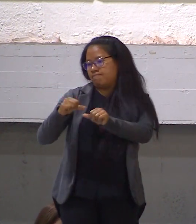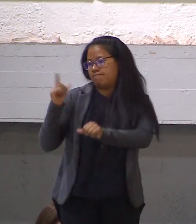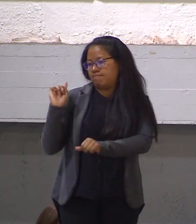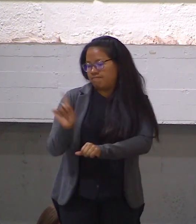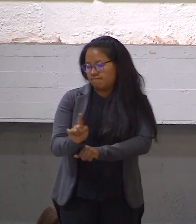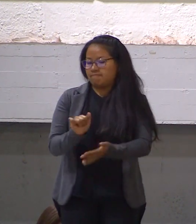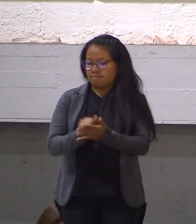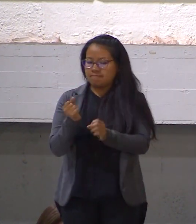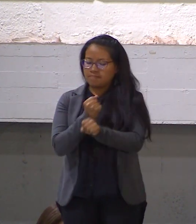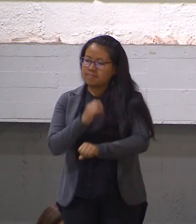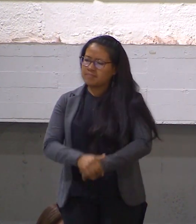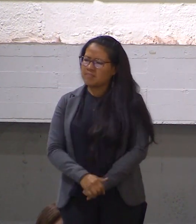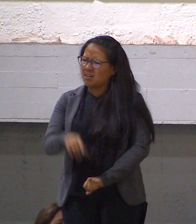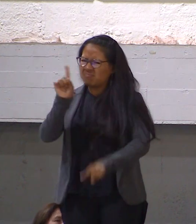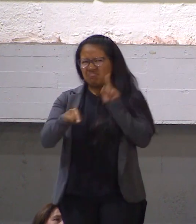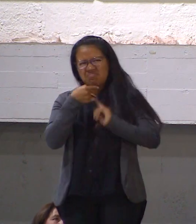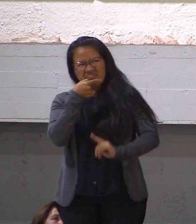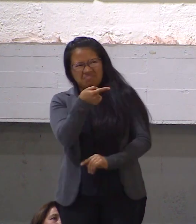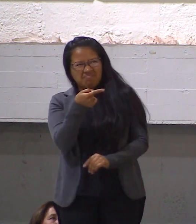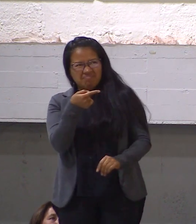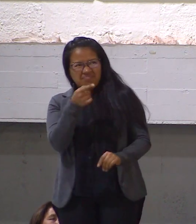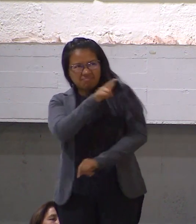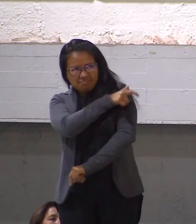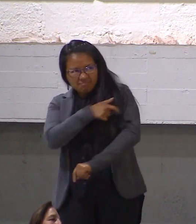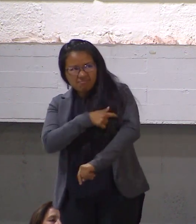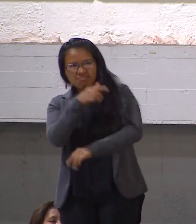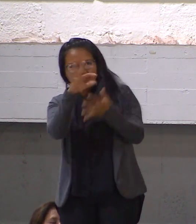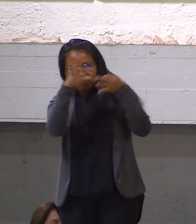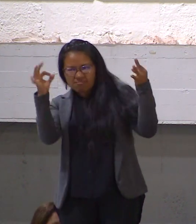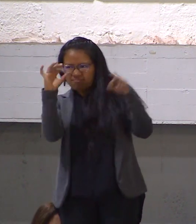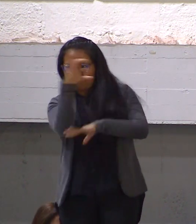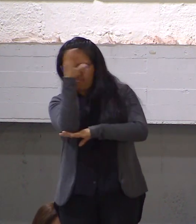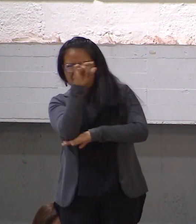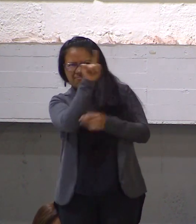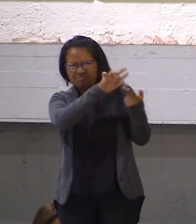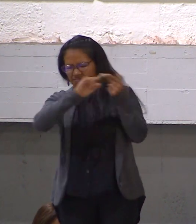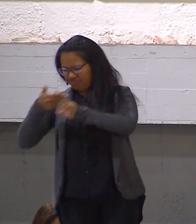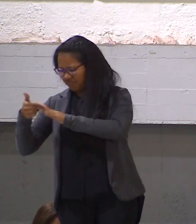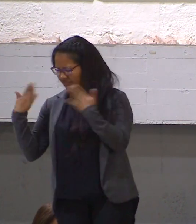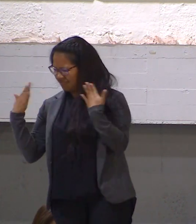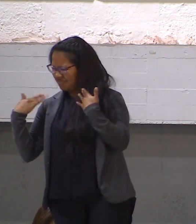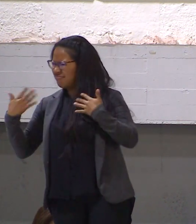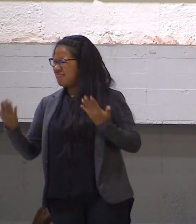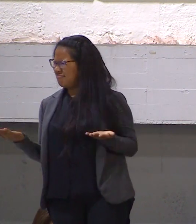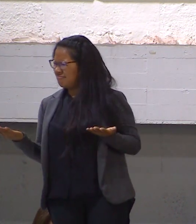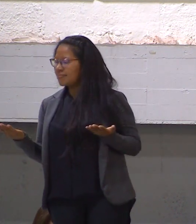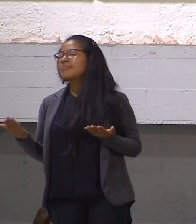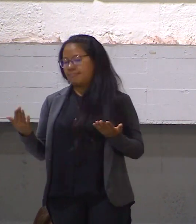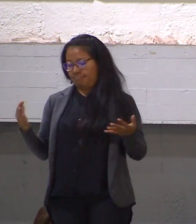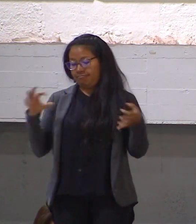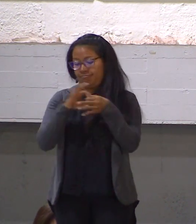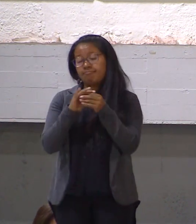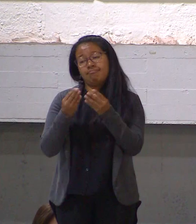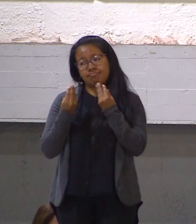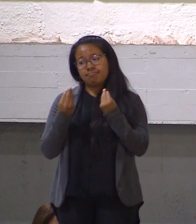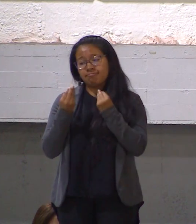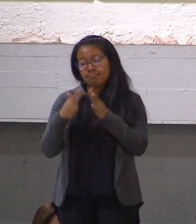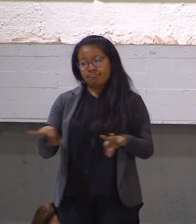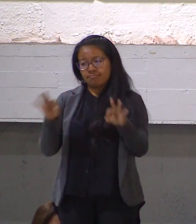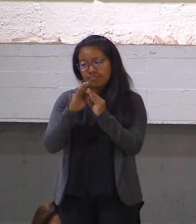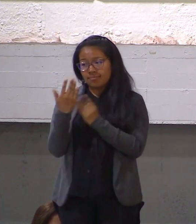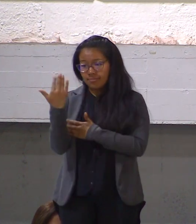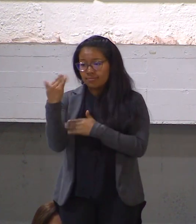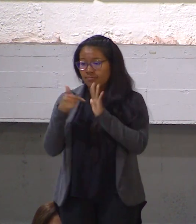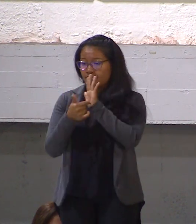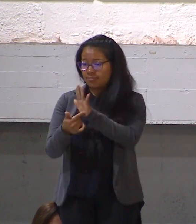pensarán bueno y qué tiene que ver el comité olímpico colombiano con la educación física pues mucho en los